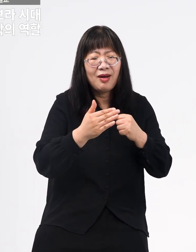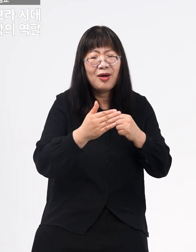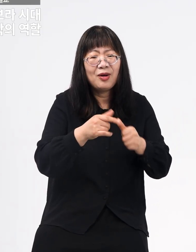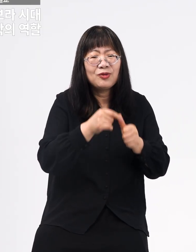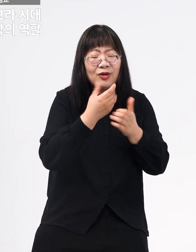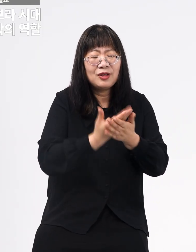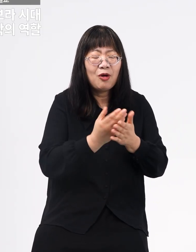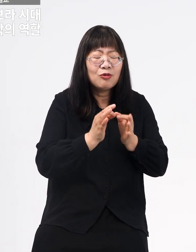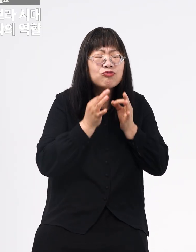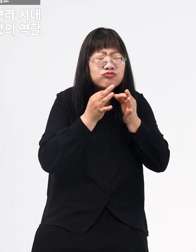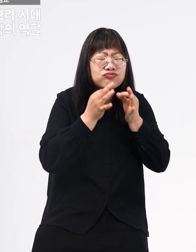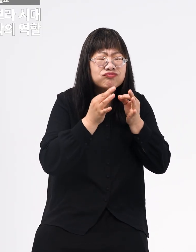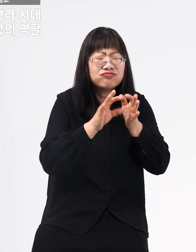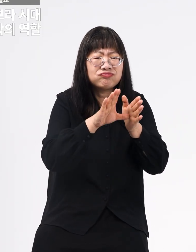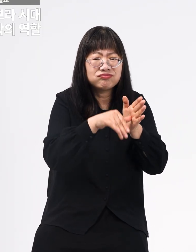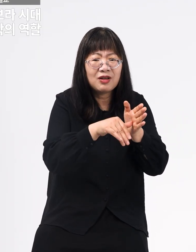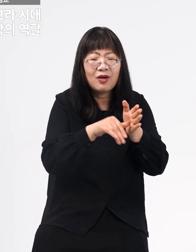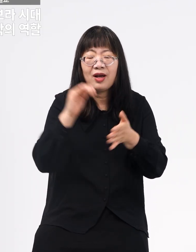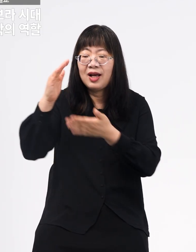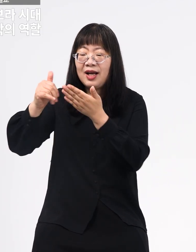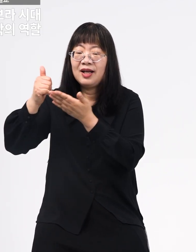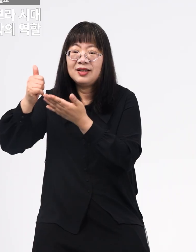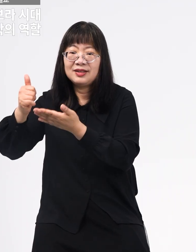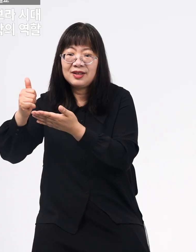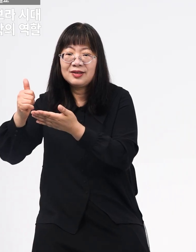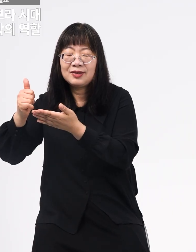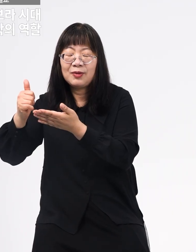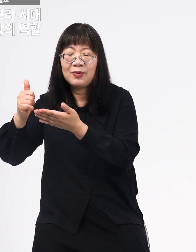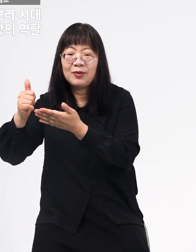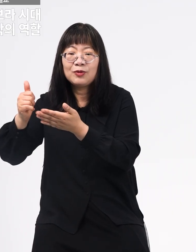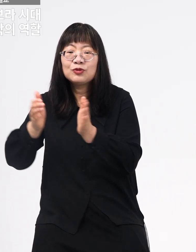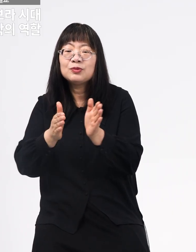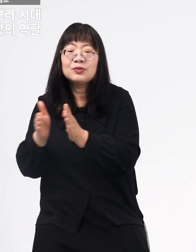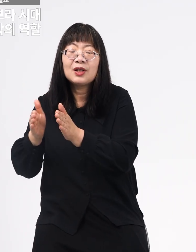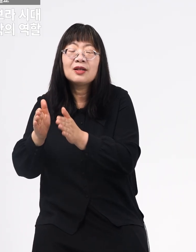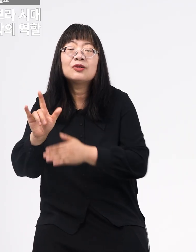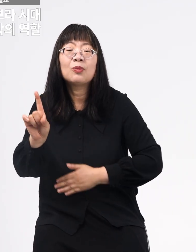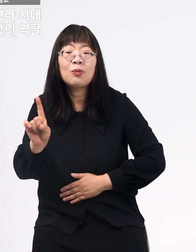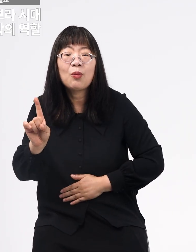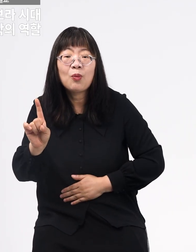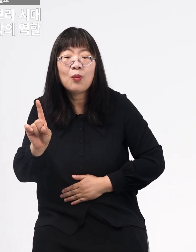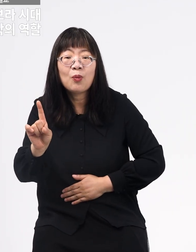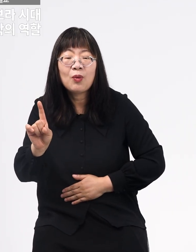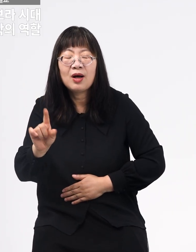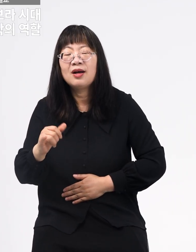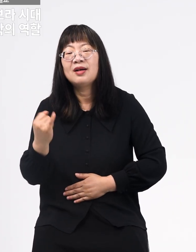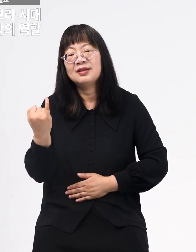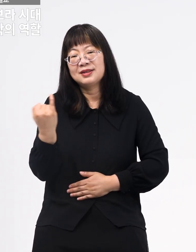그때 하나님이 카드를 딱 하나 꺼내는데 그 카드가